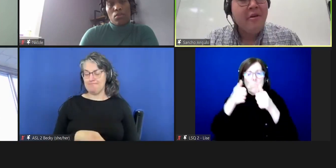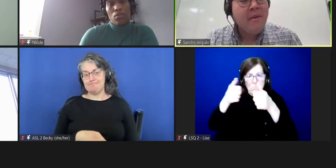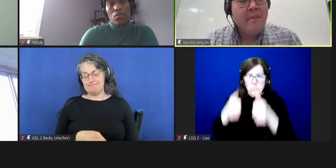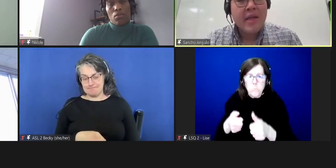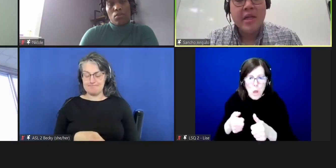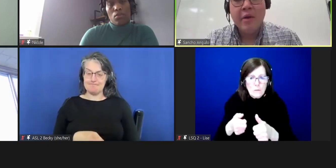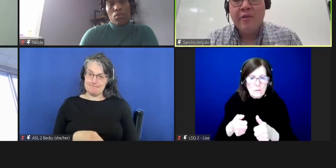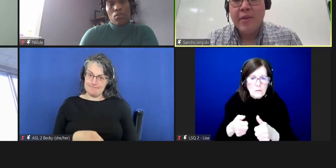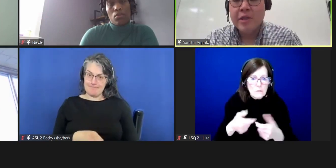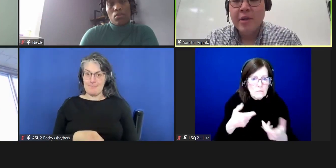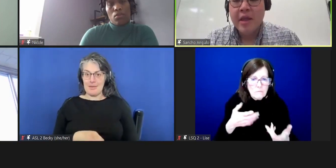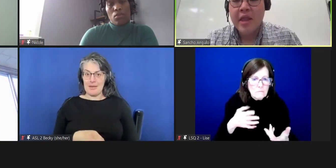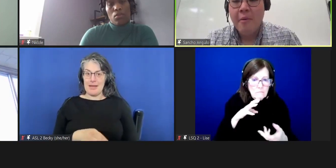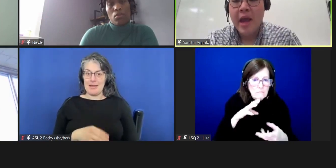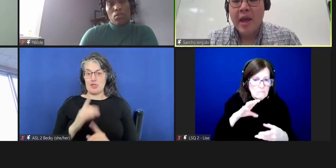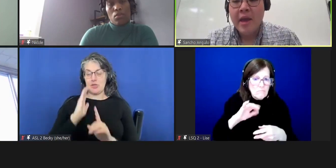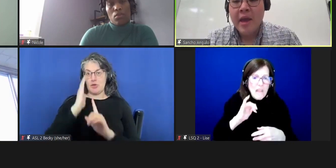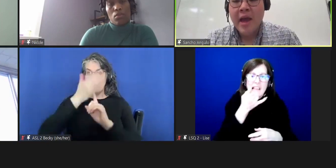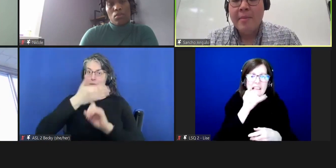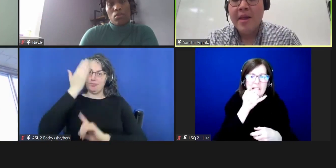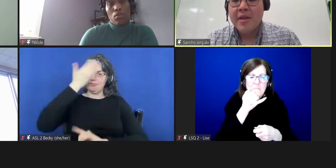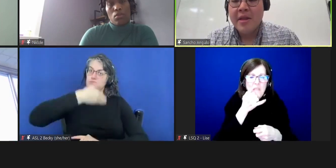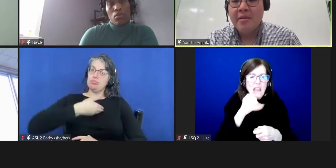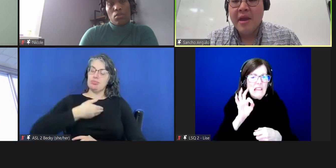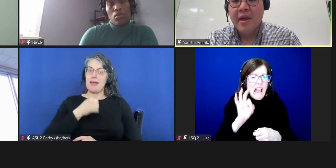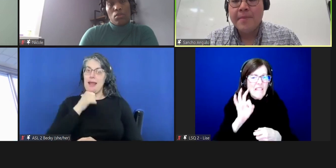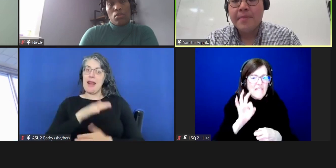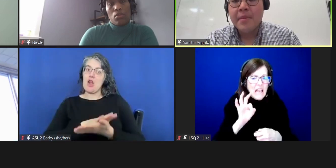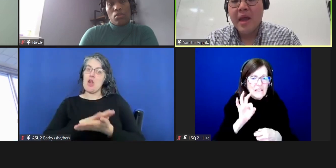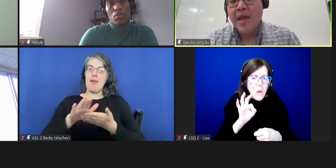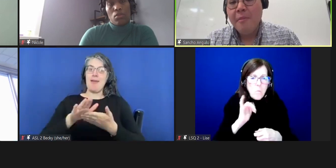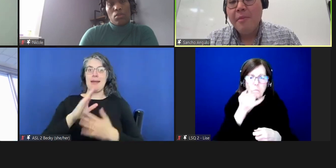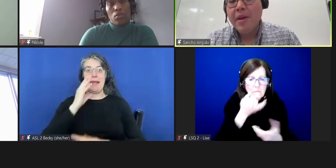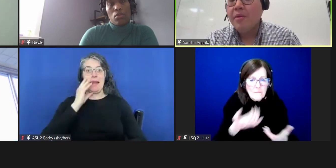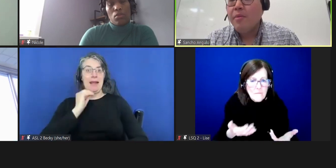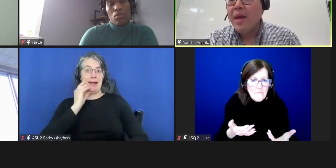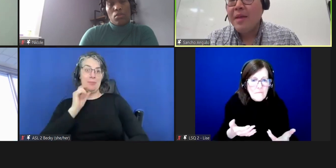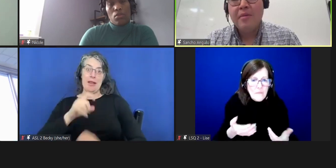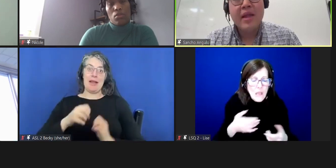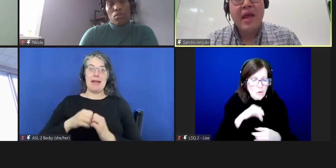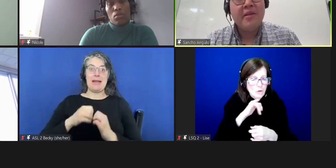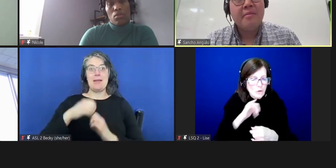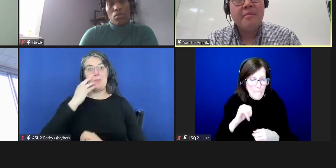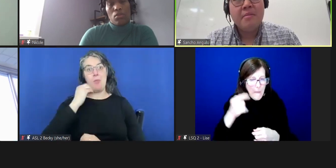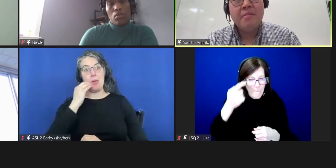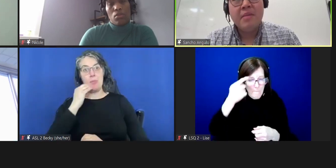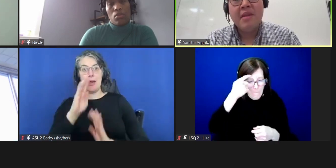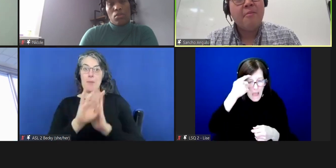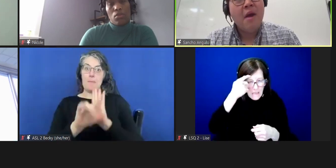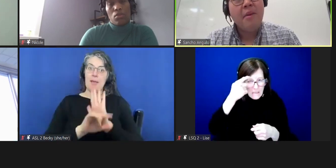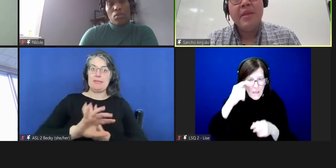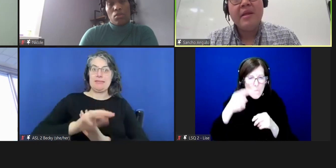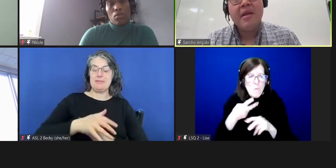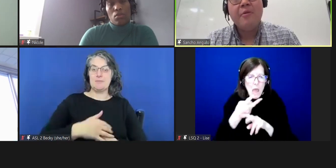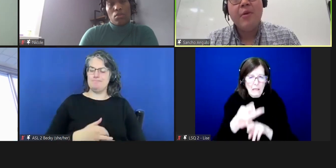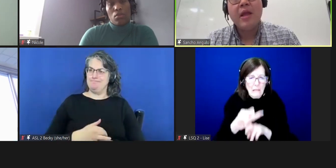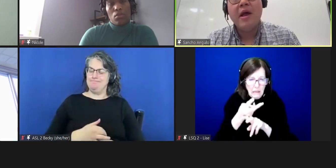c'était... Donc, je n'aurais jamais imaginé pouvoir être traité de cette façon-là parce que j'étais